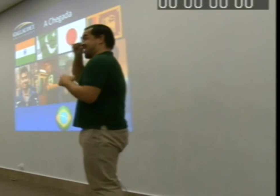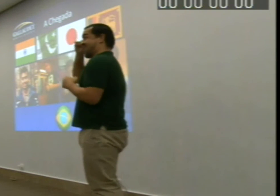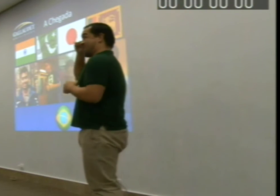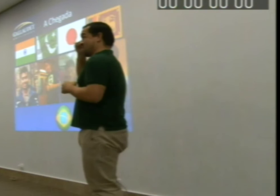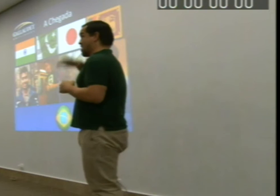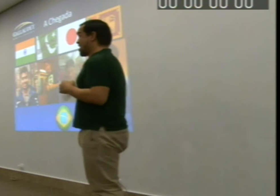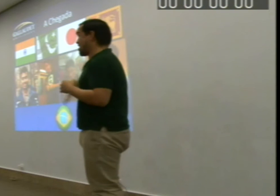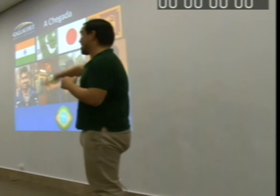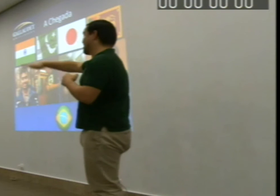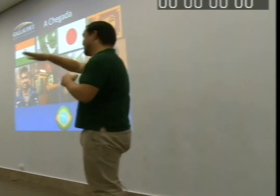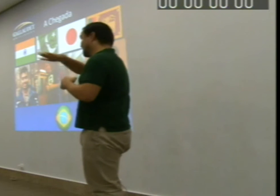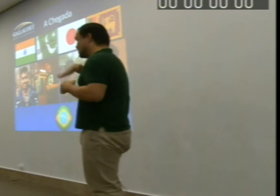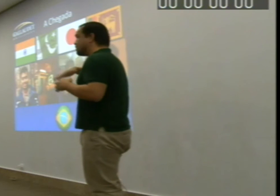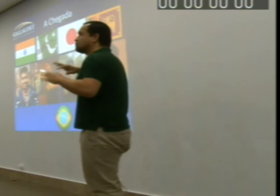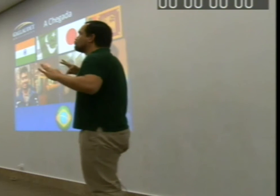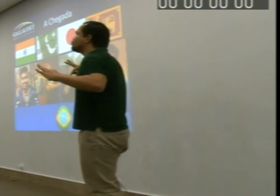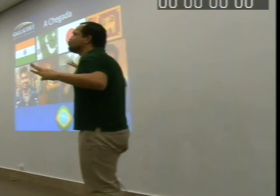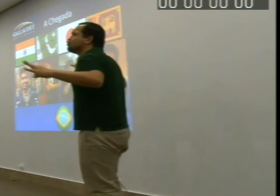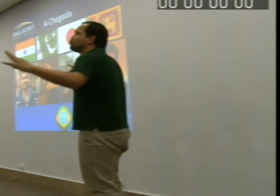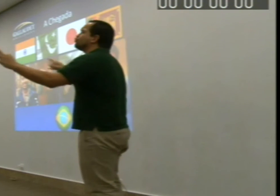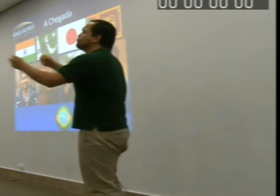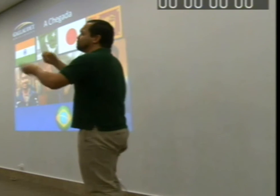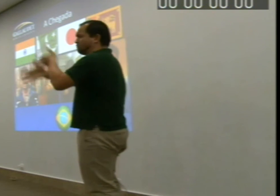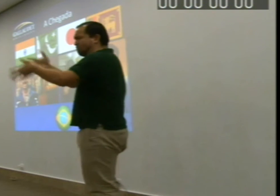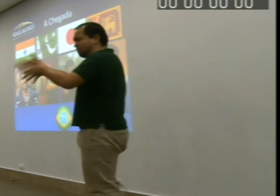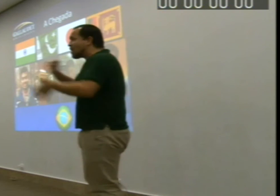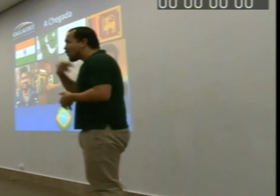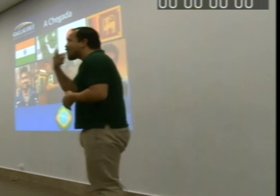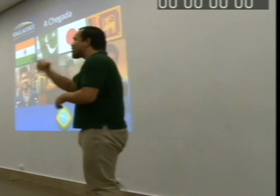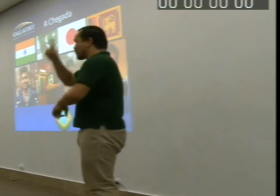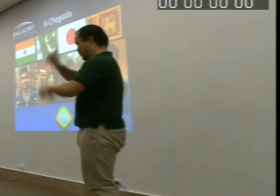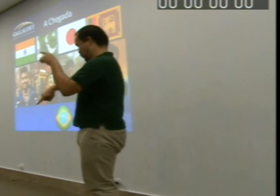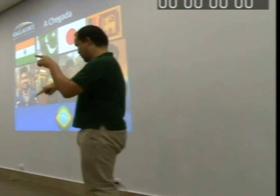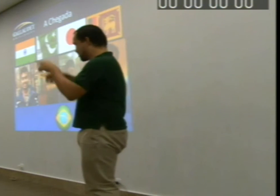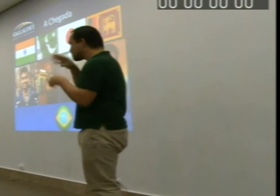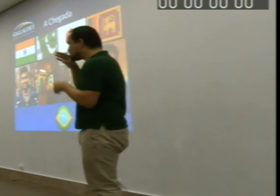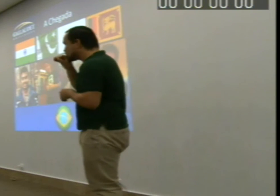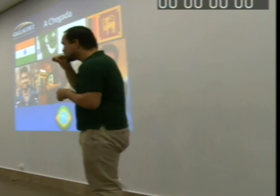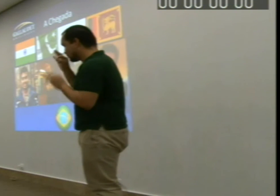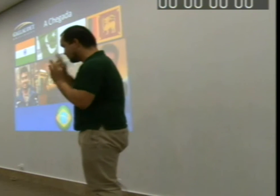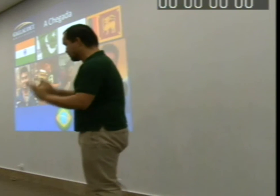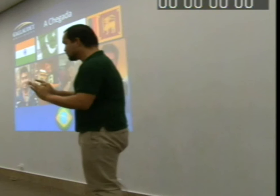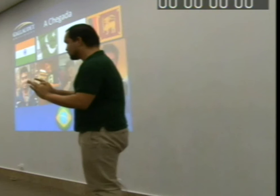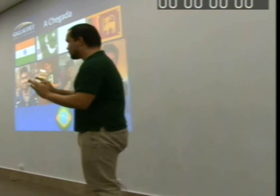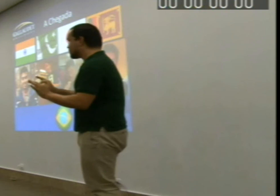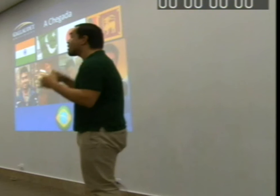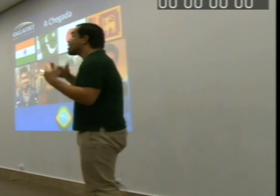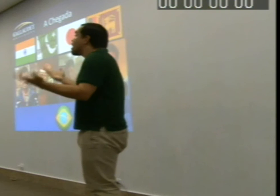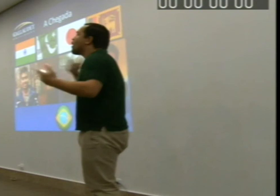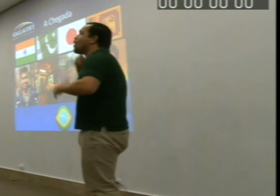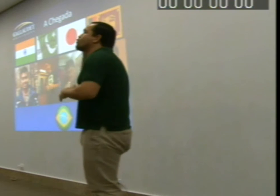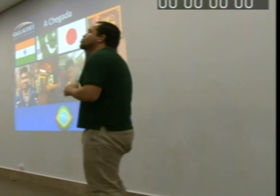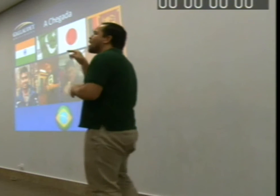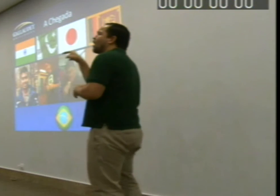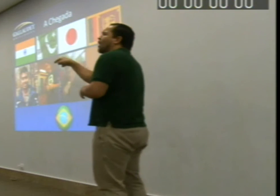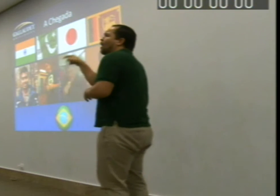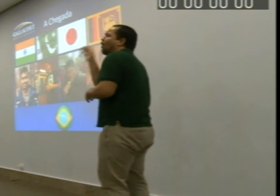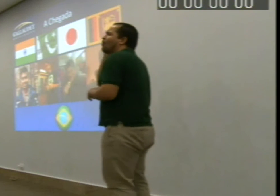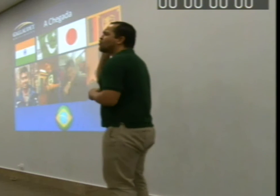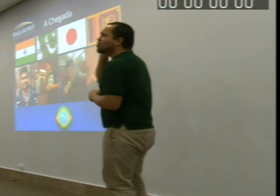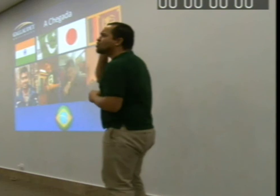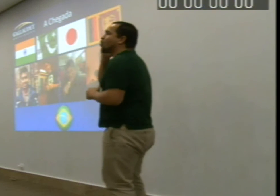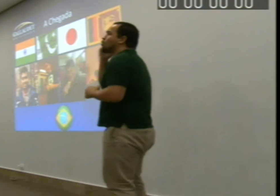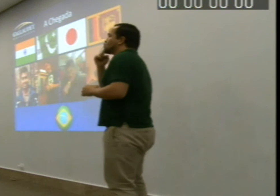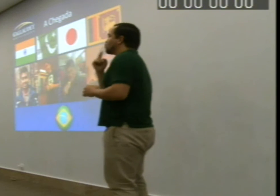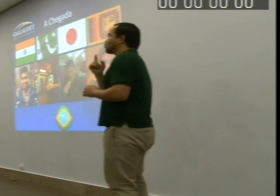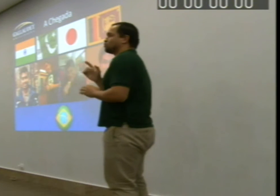nessa área da galaud na área todo mundo sinaliza é proibido oralizar Então você não sabe quem que